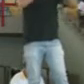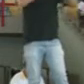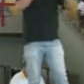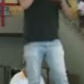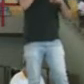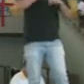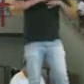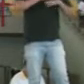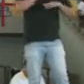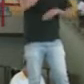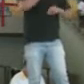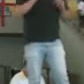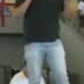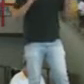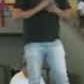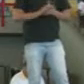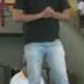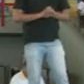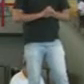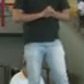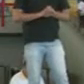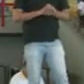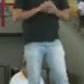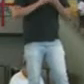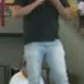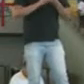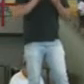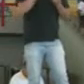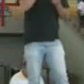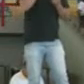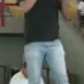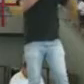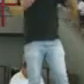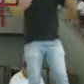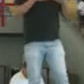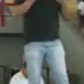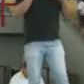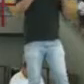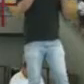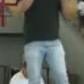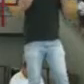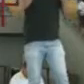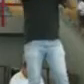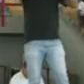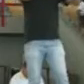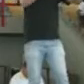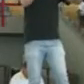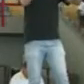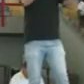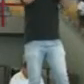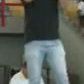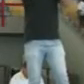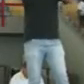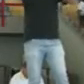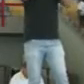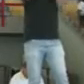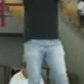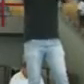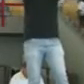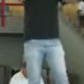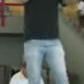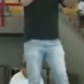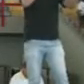que eu vou defender. Não se solicita no Enem uma mera exposição na introdução do texto. O que é que